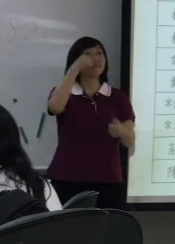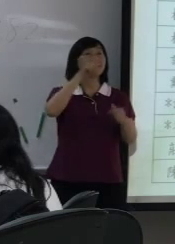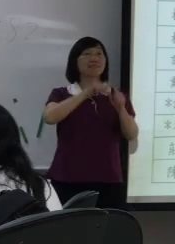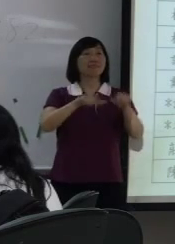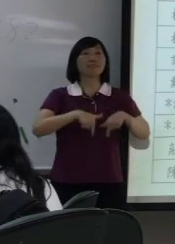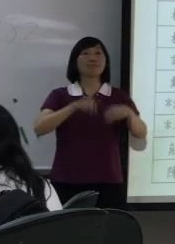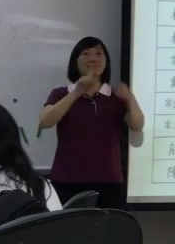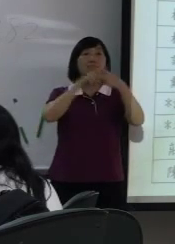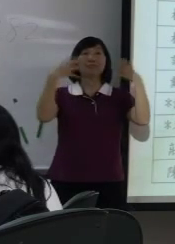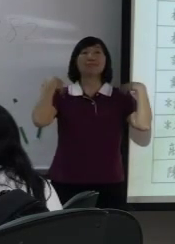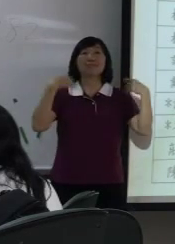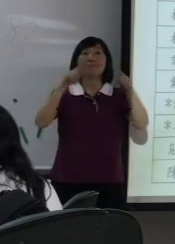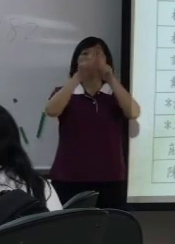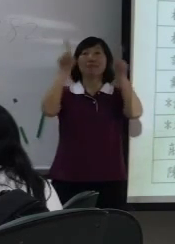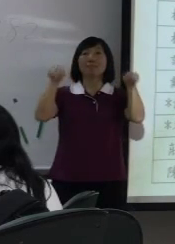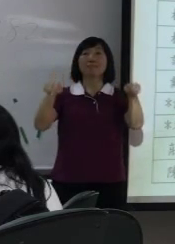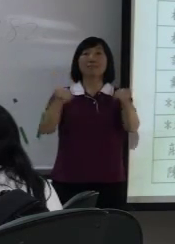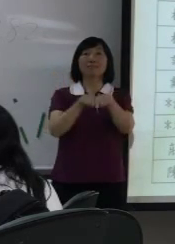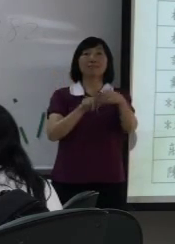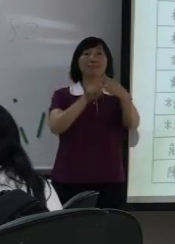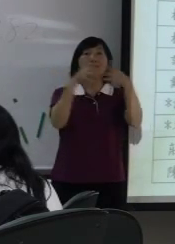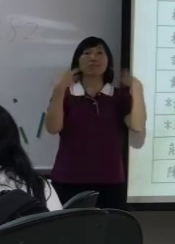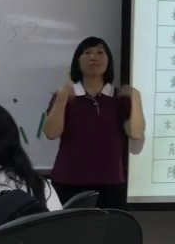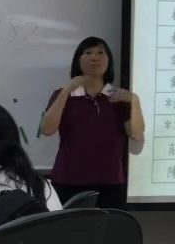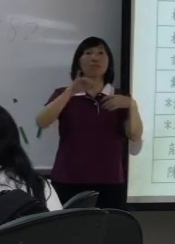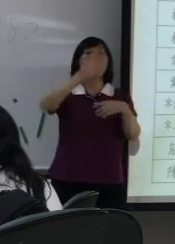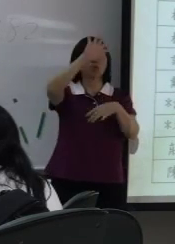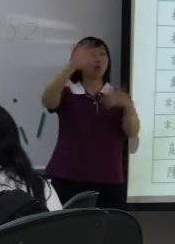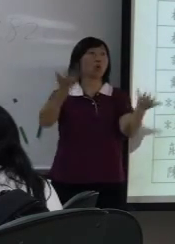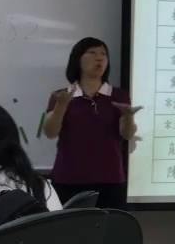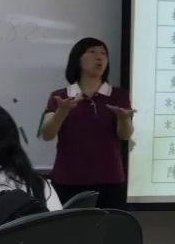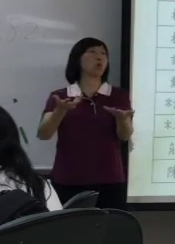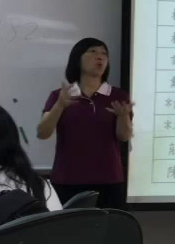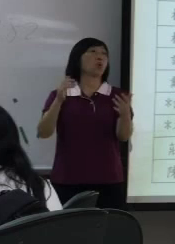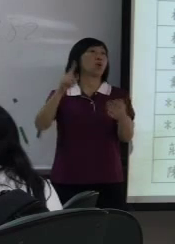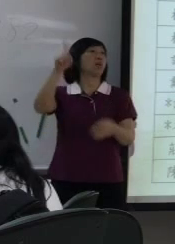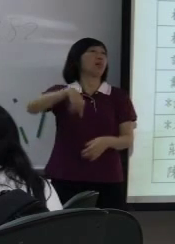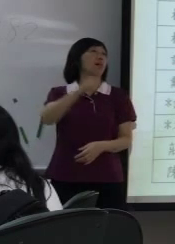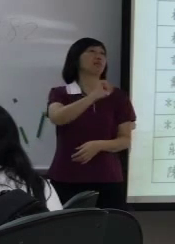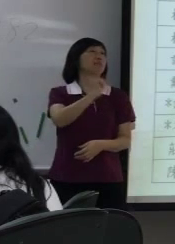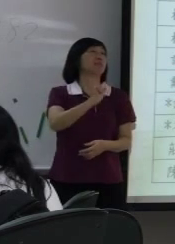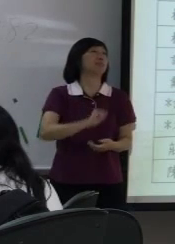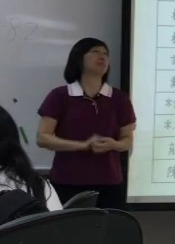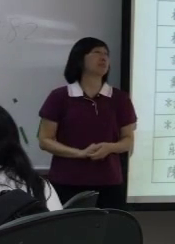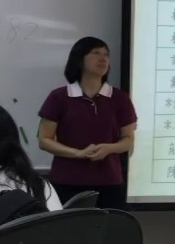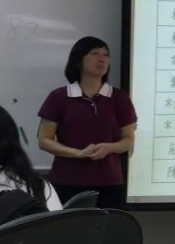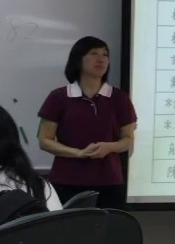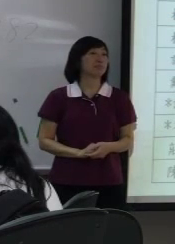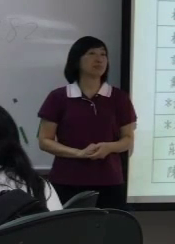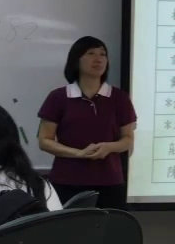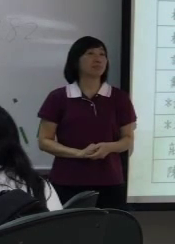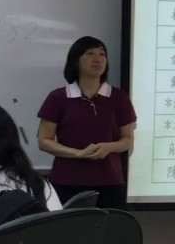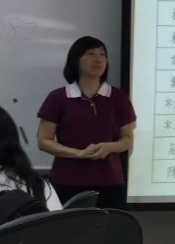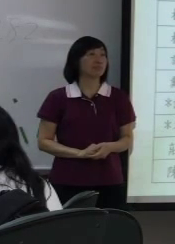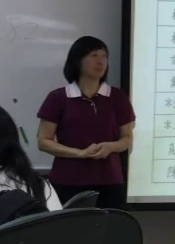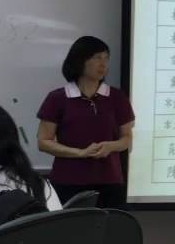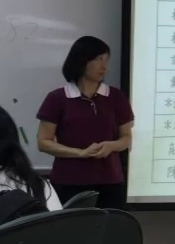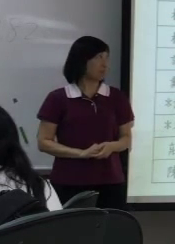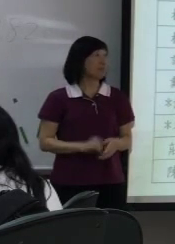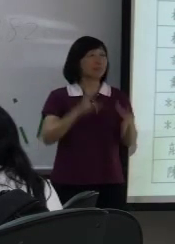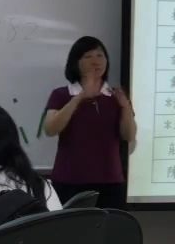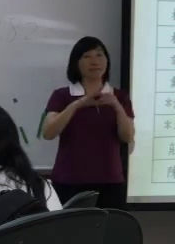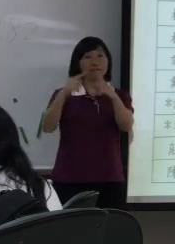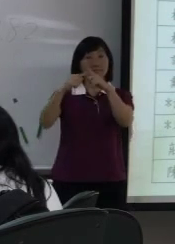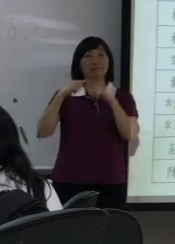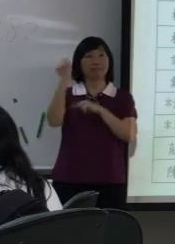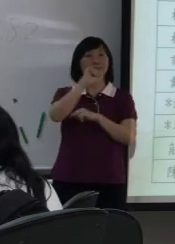主任张正芬今天有要工，所以不能亲自来向各